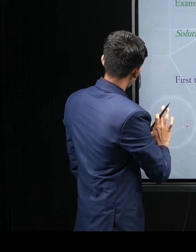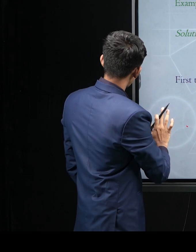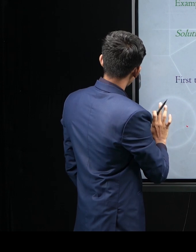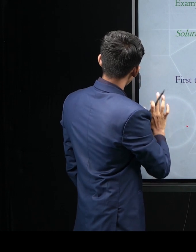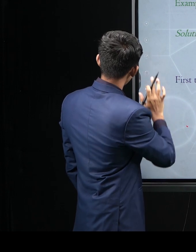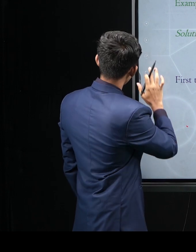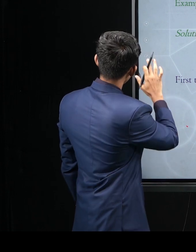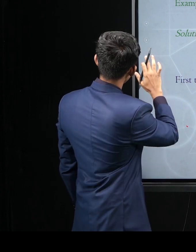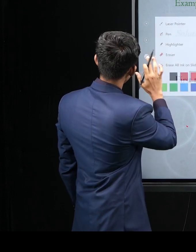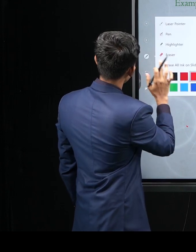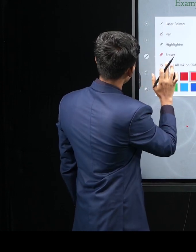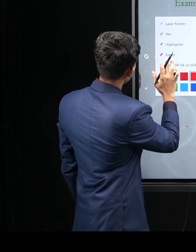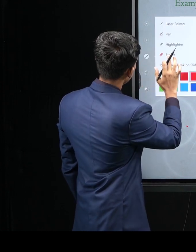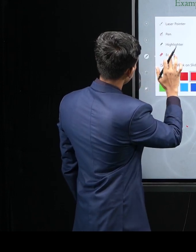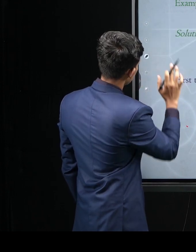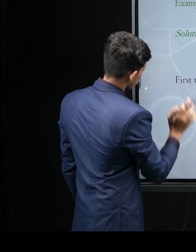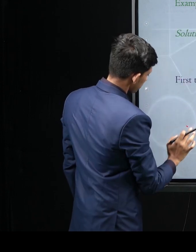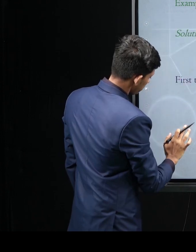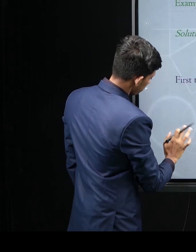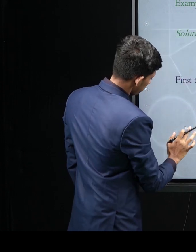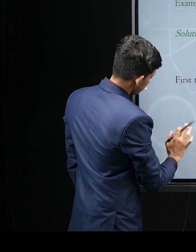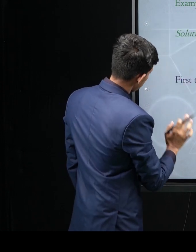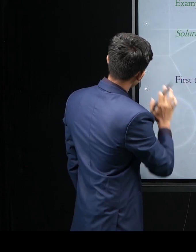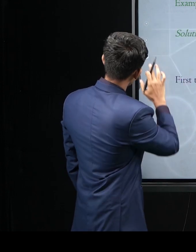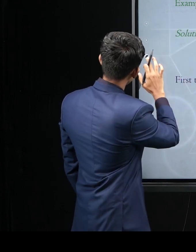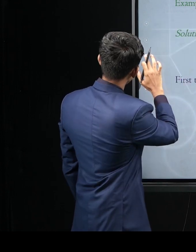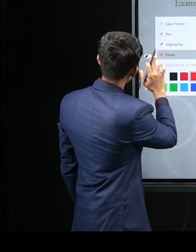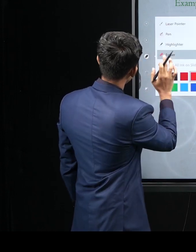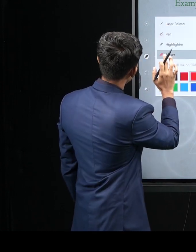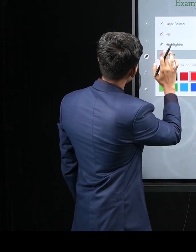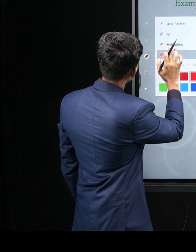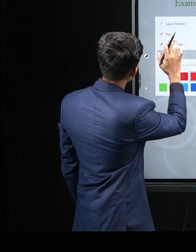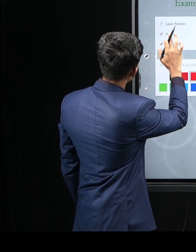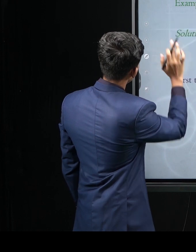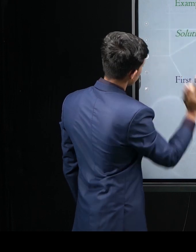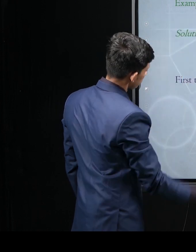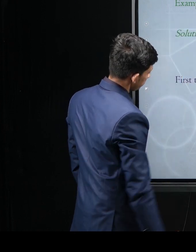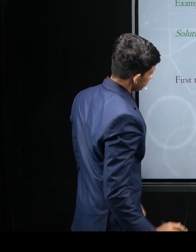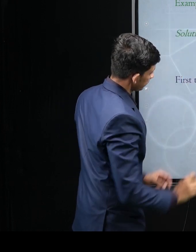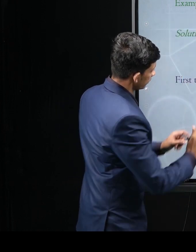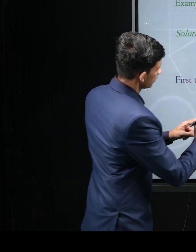t8 ఈజ్ ఈక్వల్ టు 9 ఇంటూ 1/3 హోల్ పవర్ 8 మైనస్ 1.